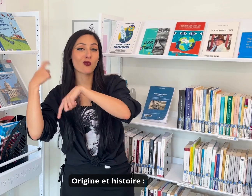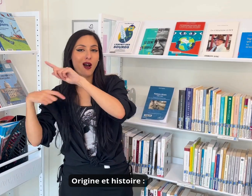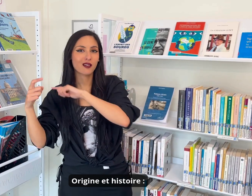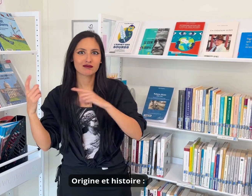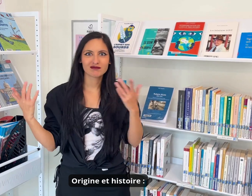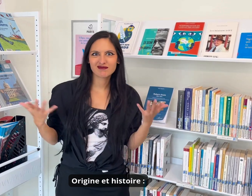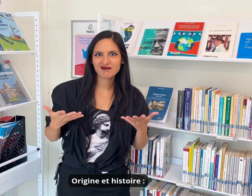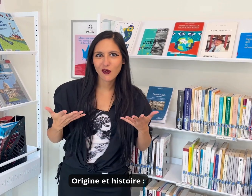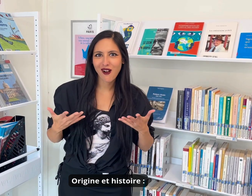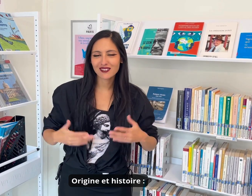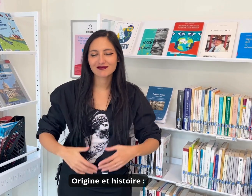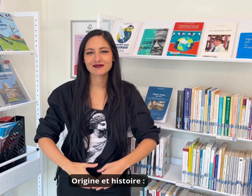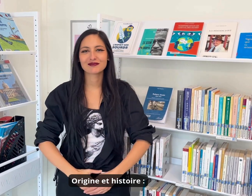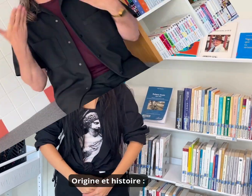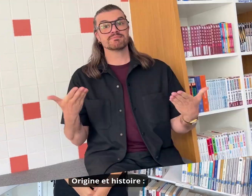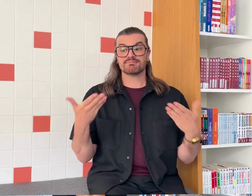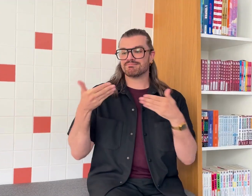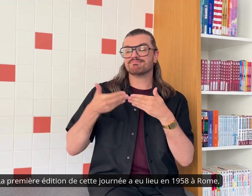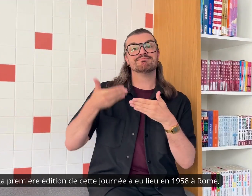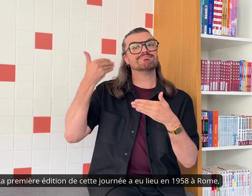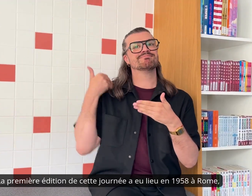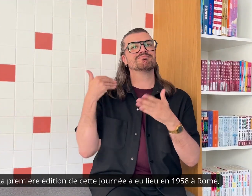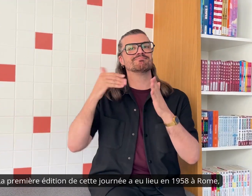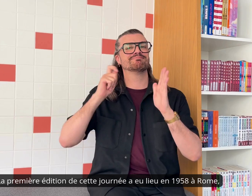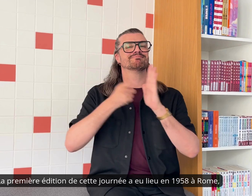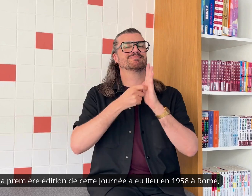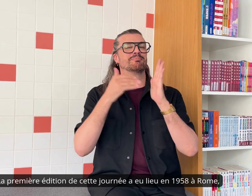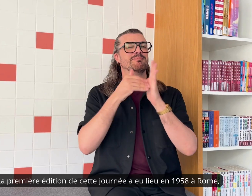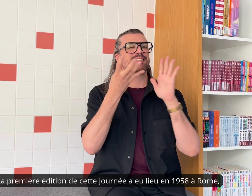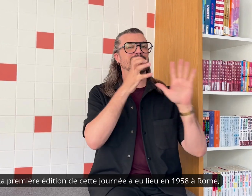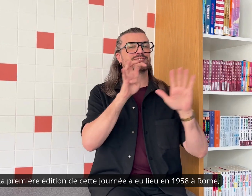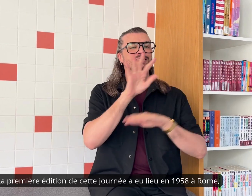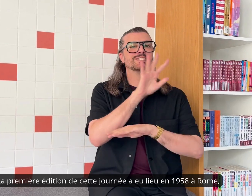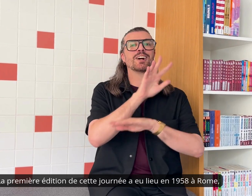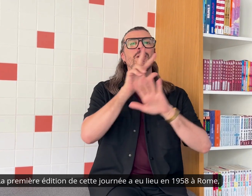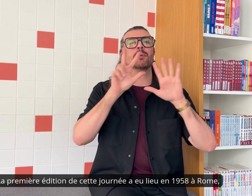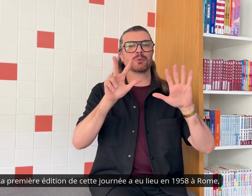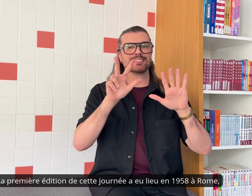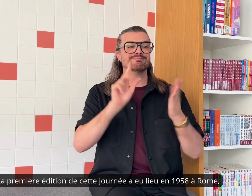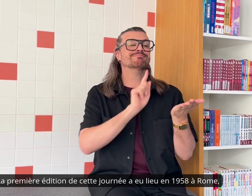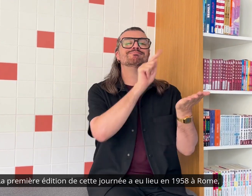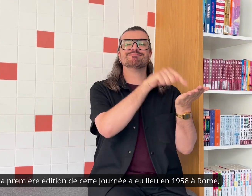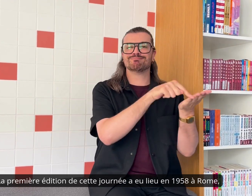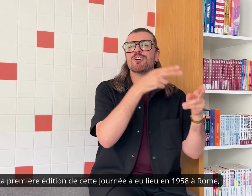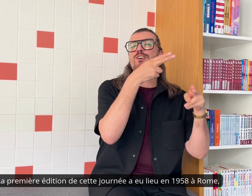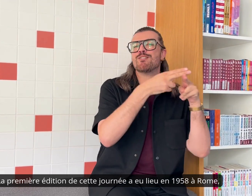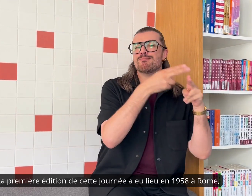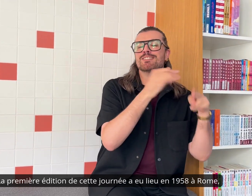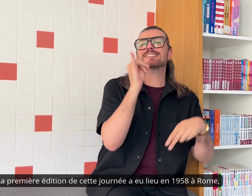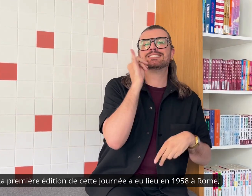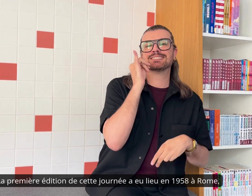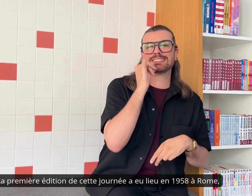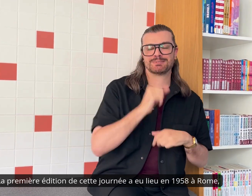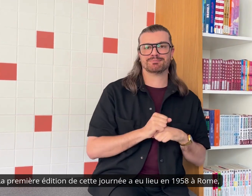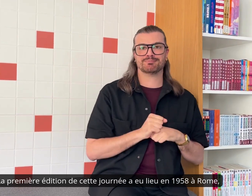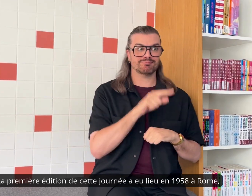Origine et histoire. La première édition de cette journée a eu lieu en 1958 à